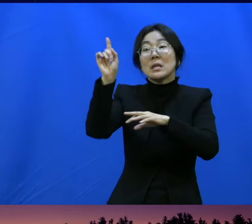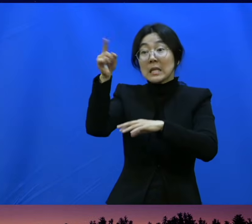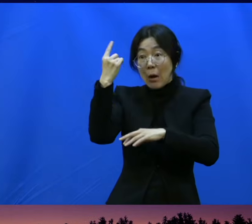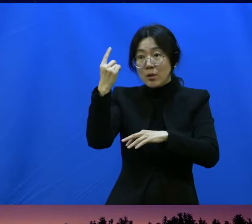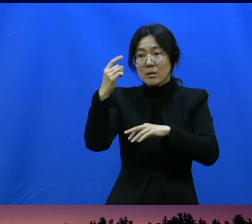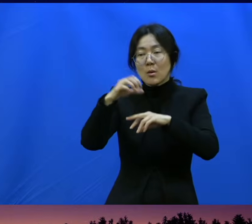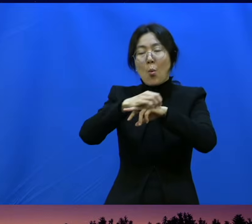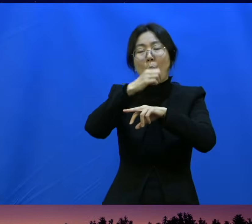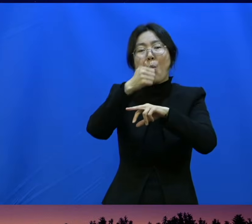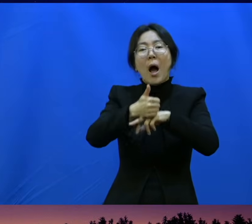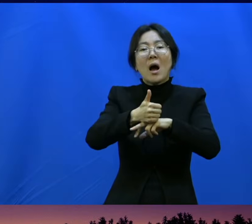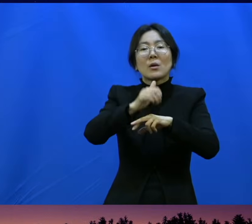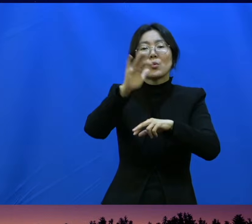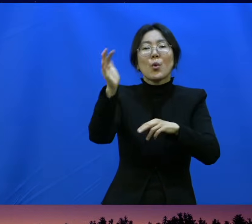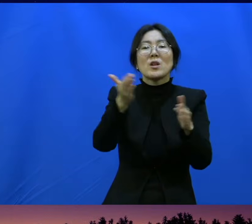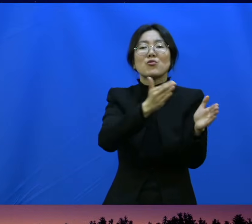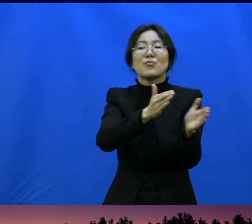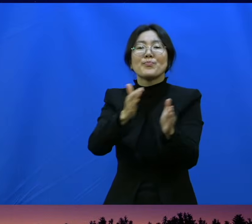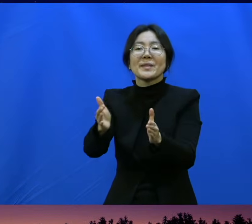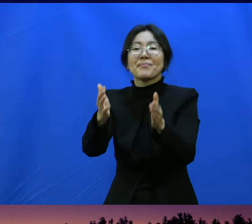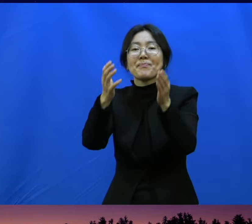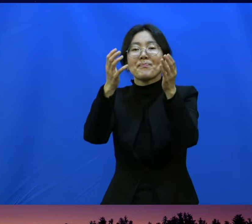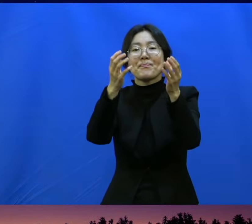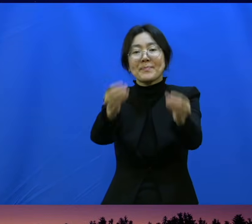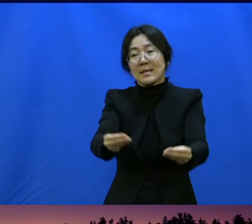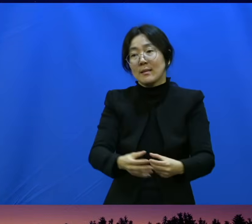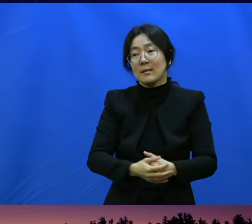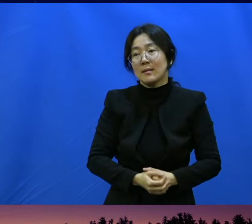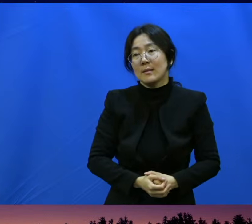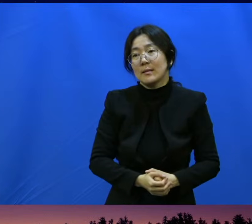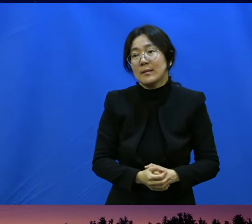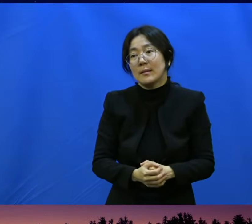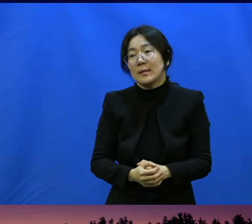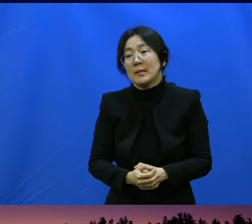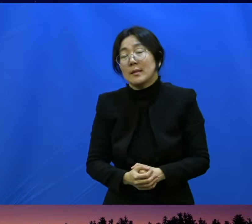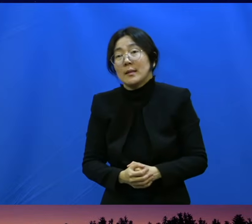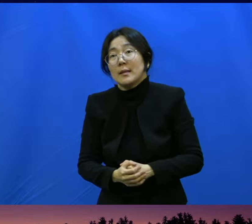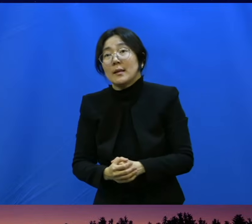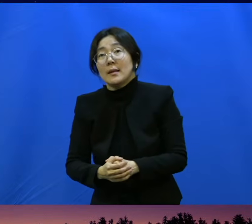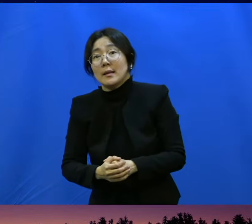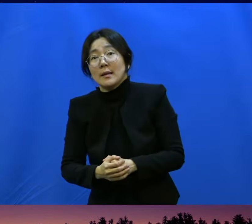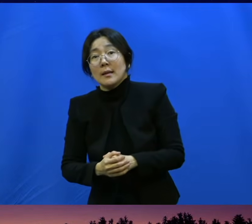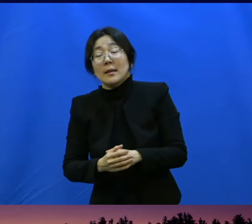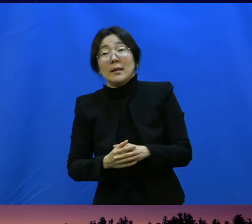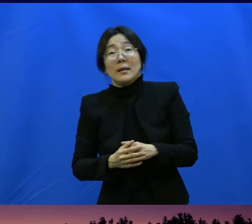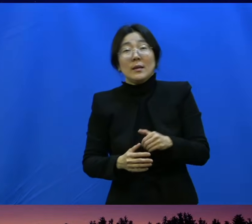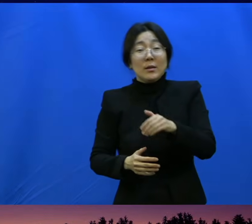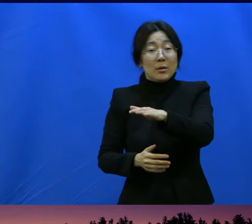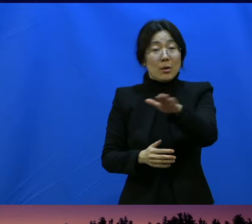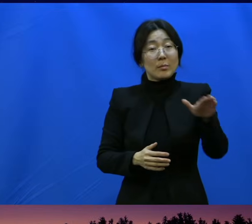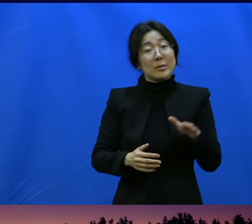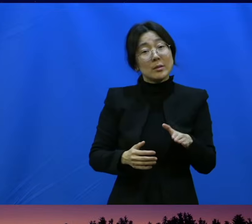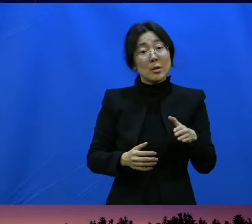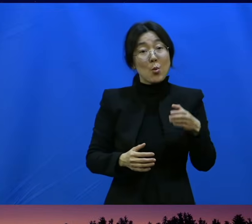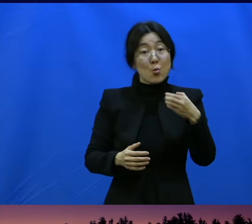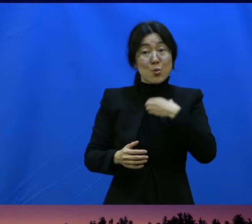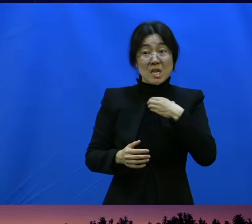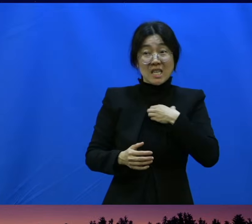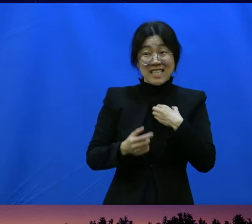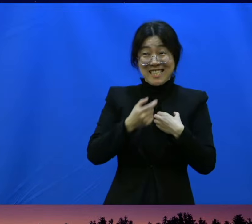붑니다. 피해야 합니다. 근데 잘못 피하면 더 위험해진다는 거예요. 그러니까 위기가 오는 게 문제가